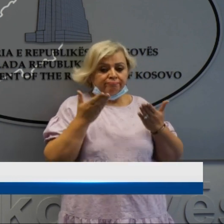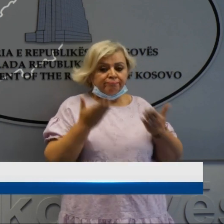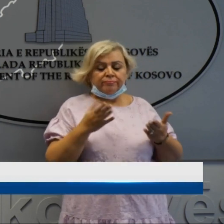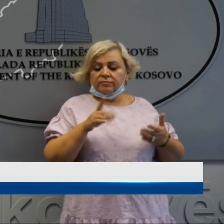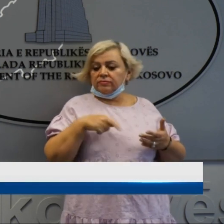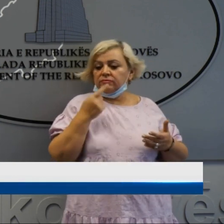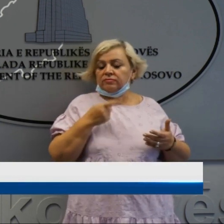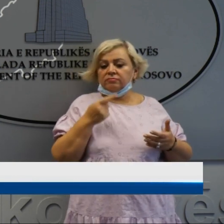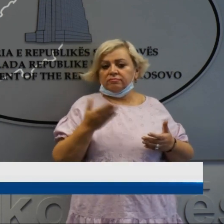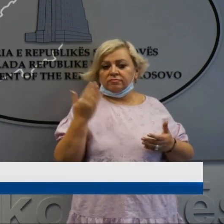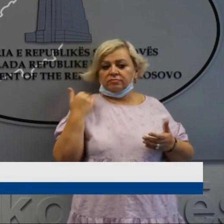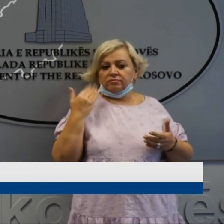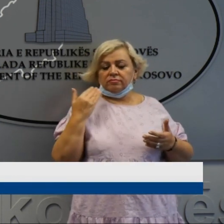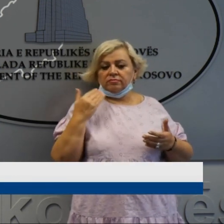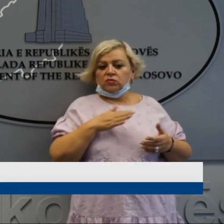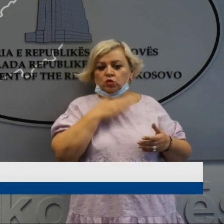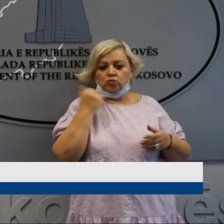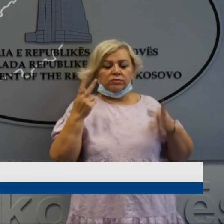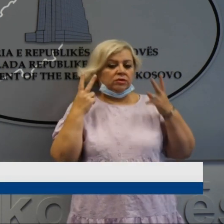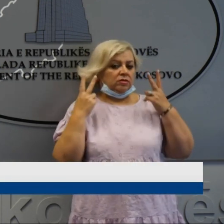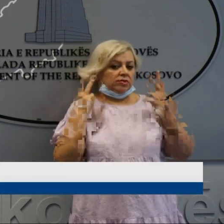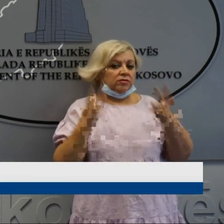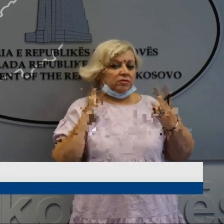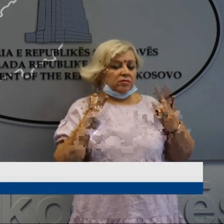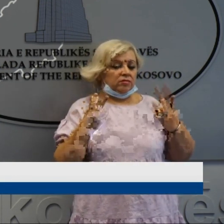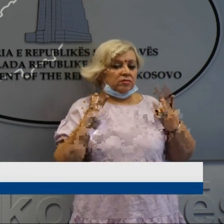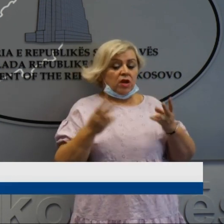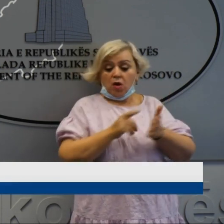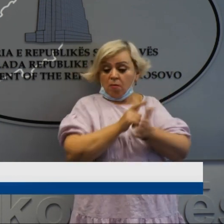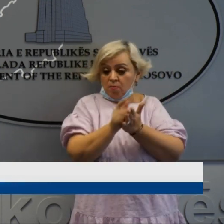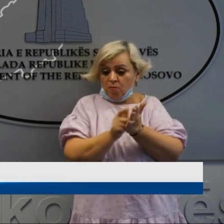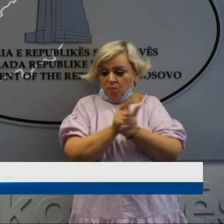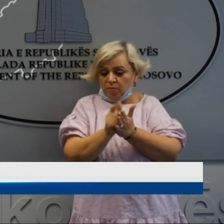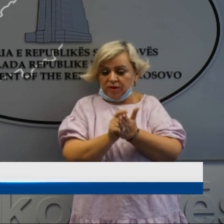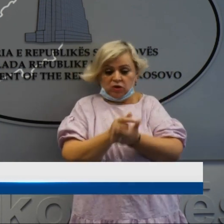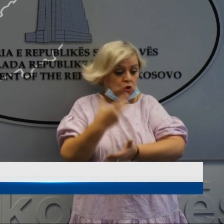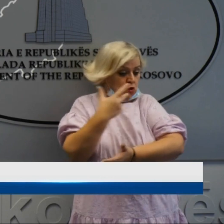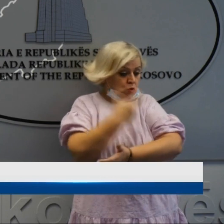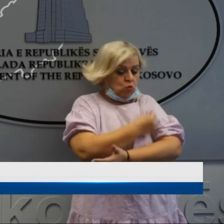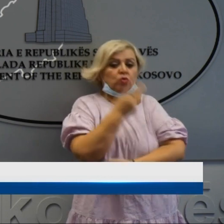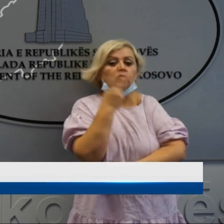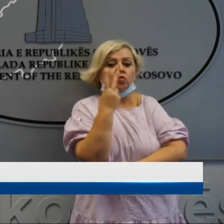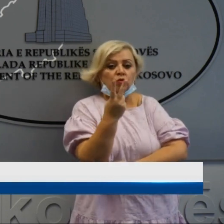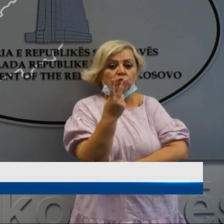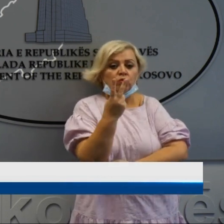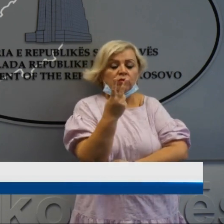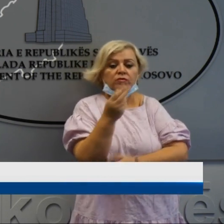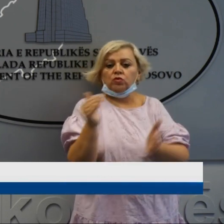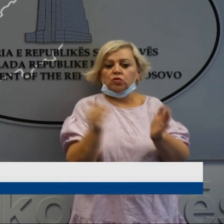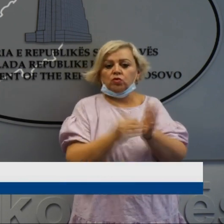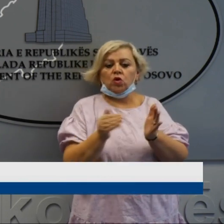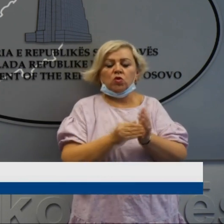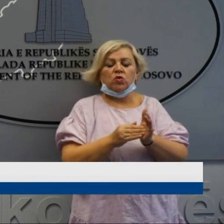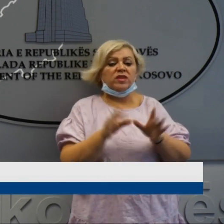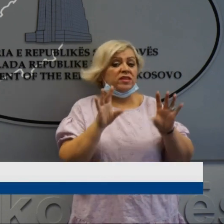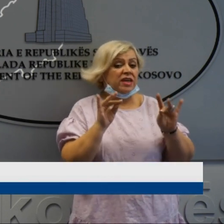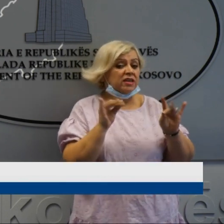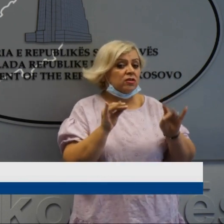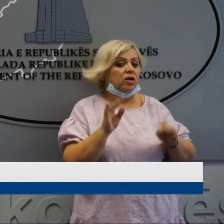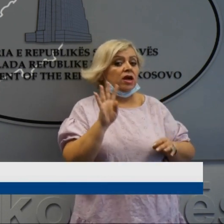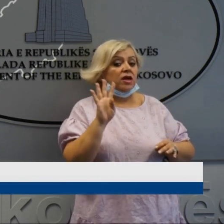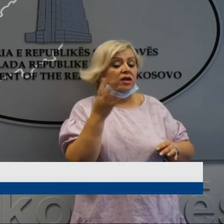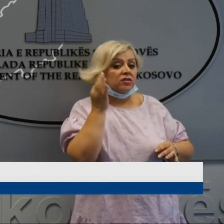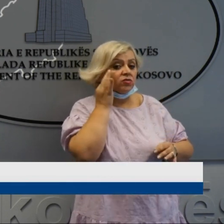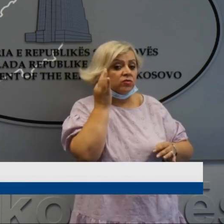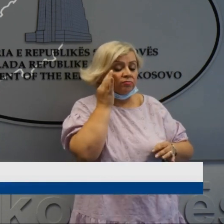e thash edhe me herët dhe është shumë e rëndësishme. Momentin që merë dy dozat e vaksinës, duhen 10 deri në 14 ditë